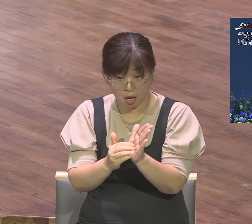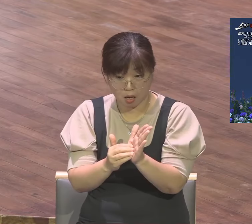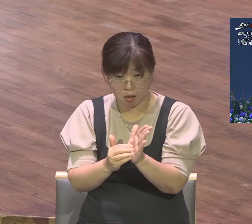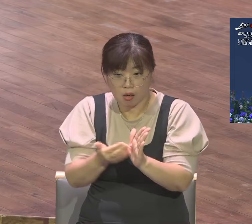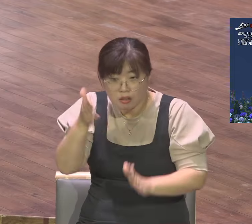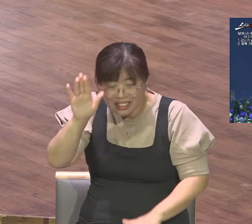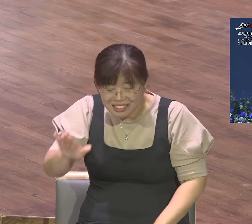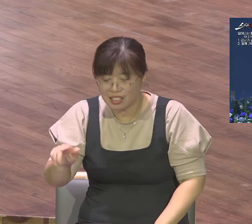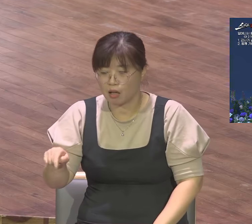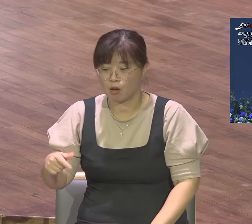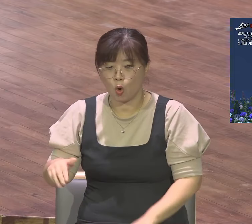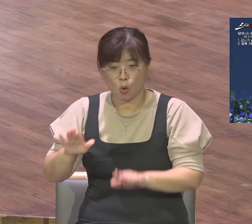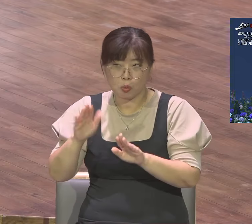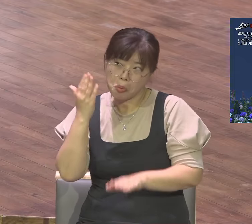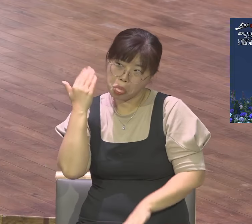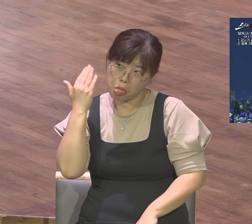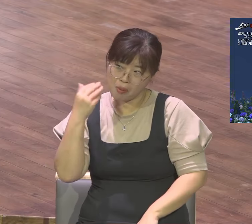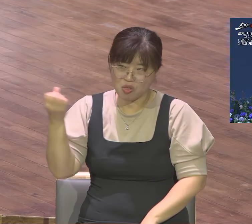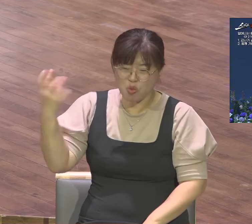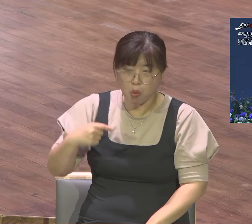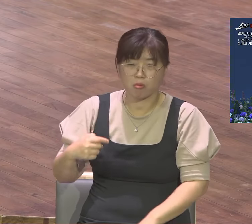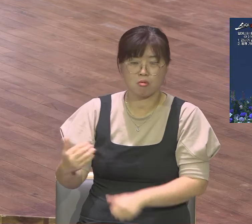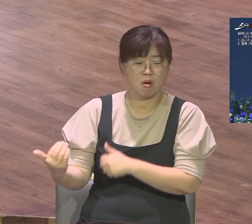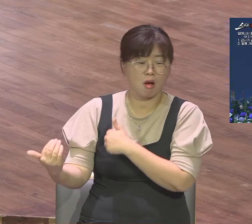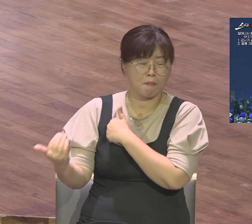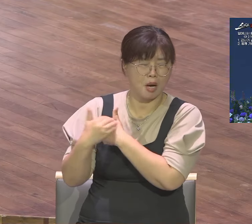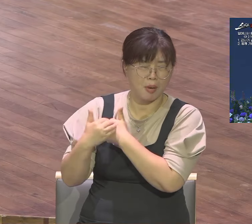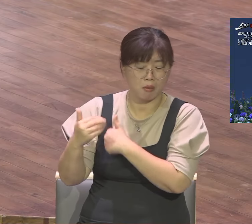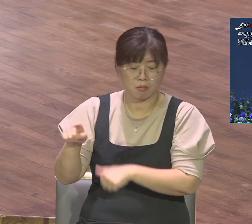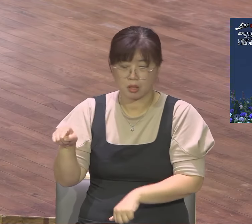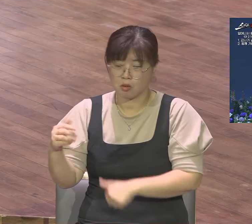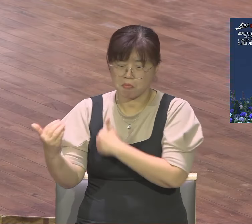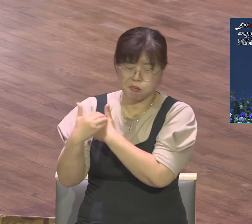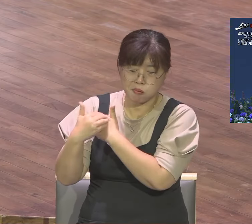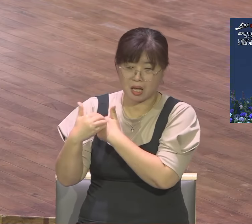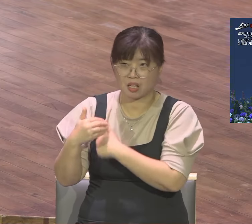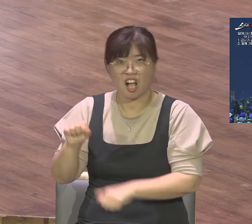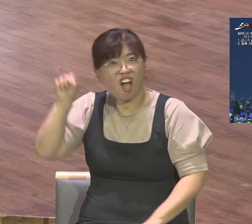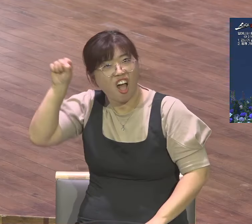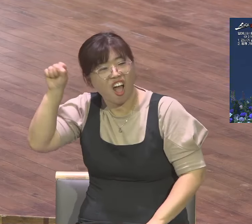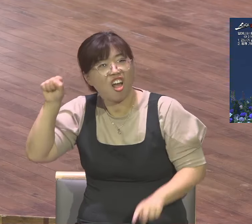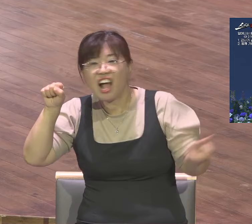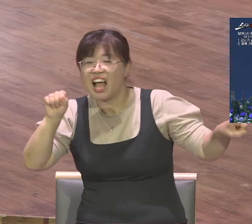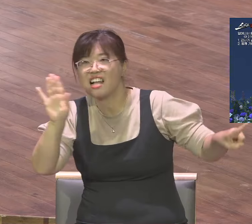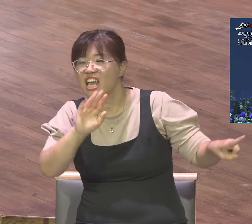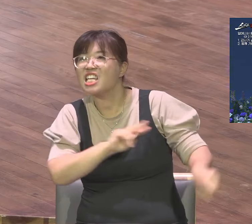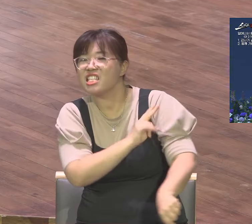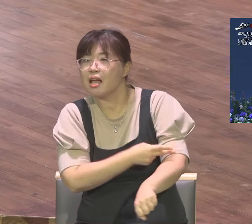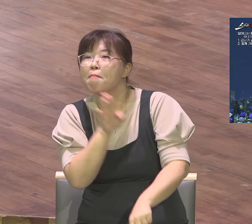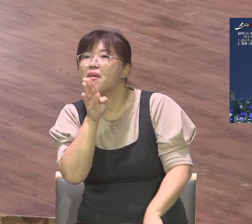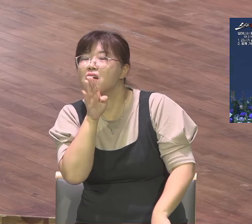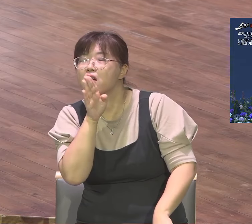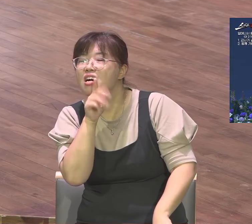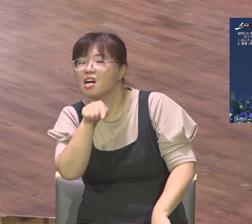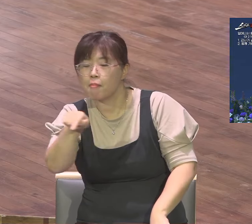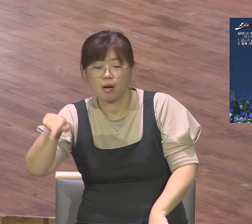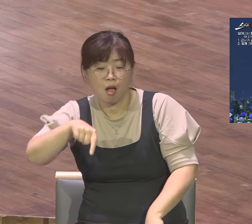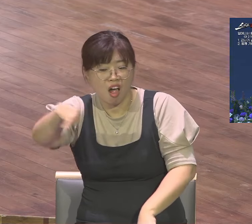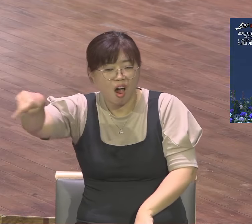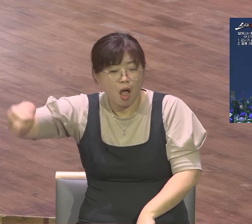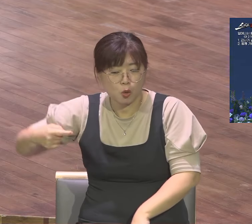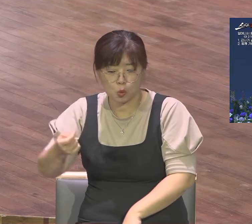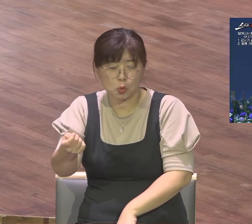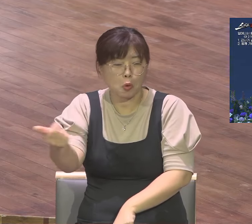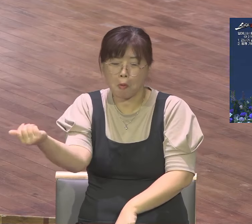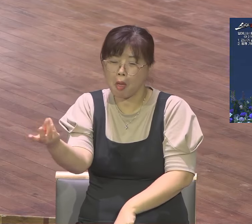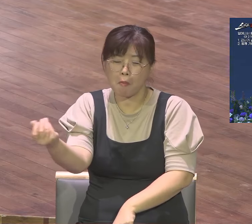그래도 계속 공격합니다. 막 교단 찾아가고 한교총 한기도 찾아가고 계속